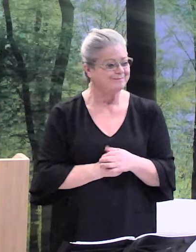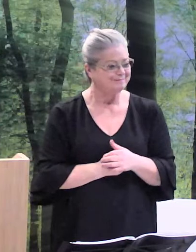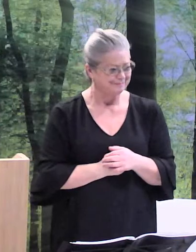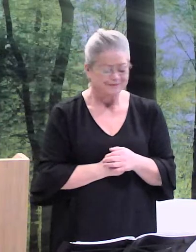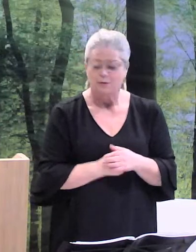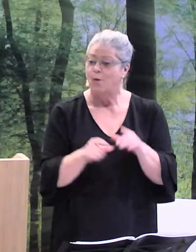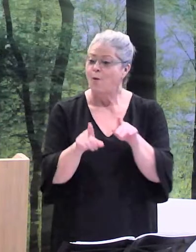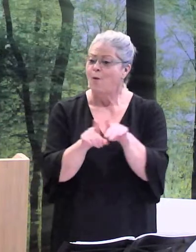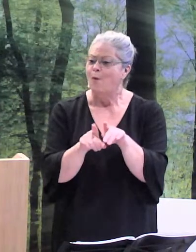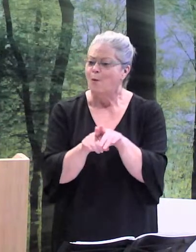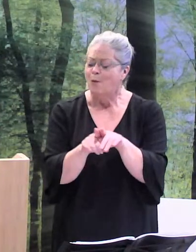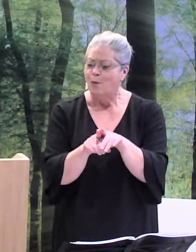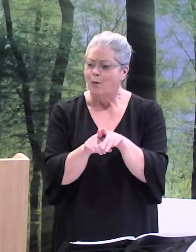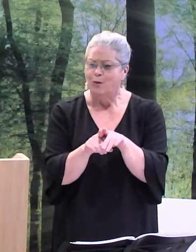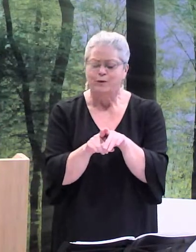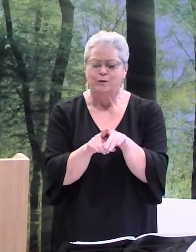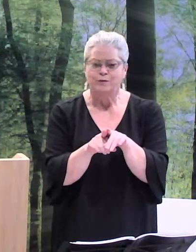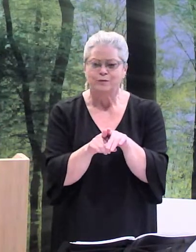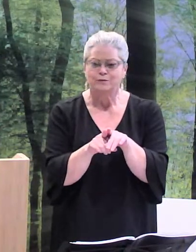Ook